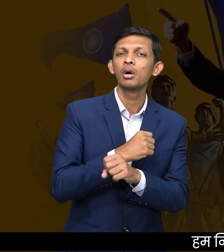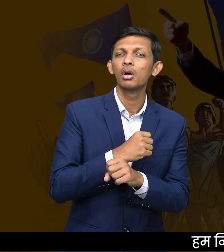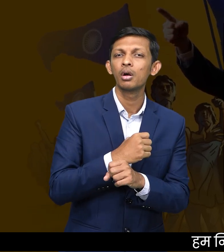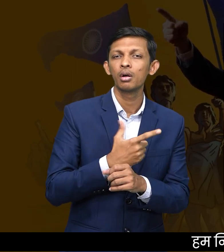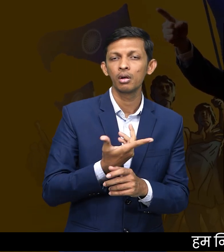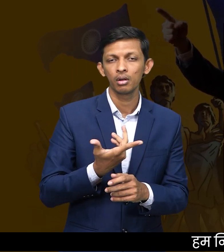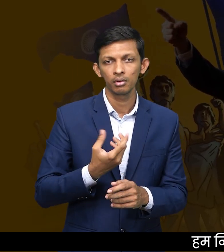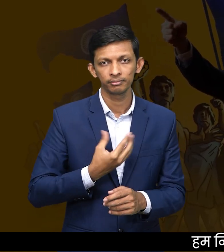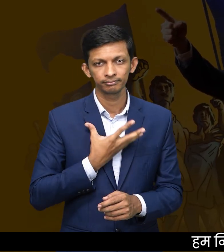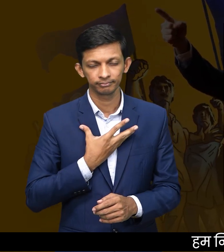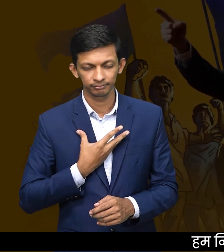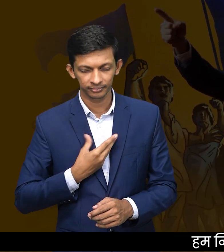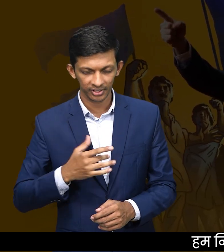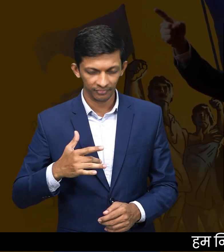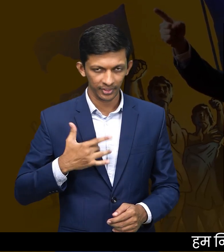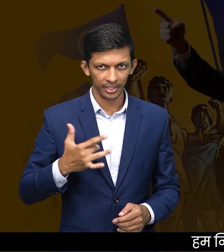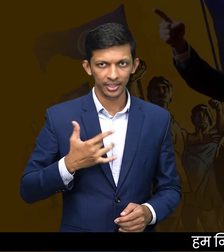निराश महसूस कर रहे थे।